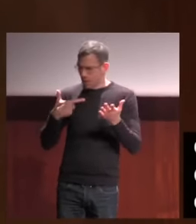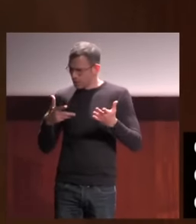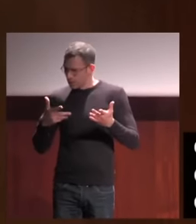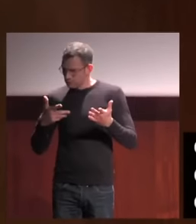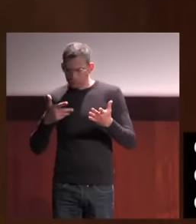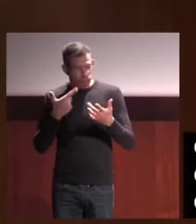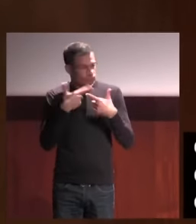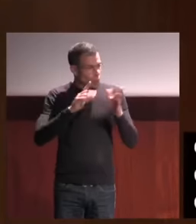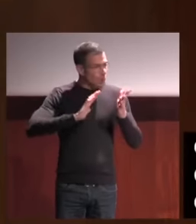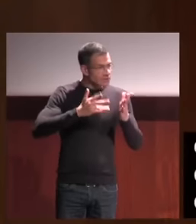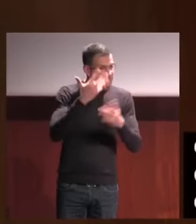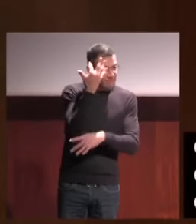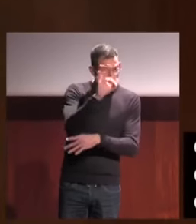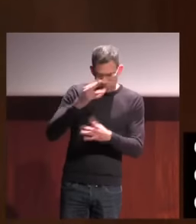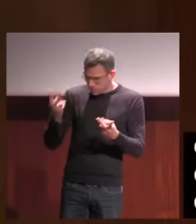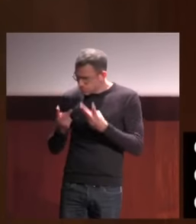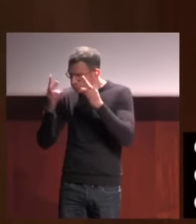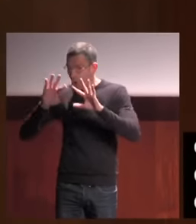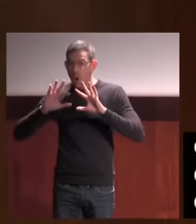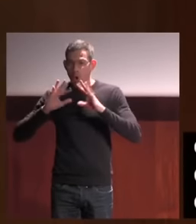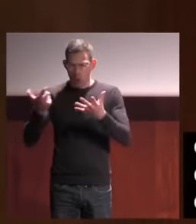BNF a souhaité mettre en lumière.